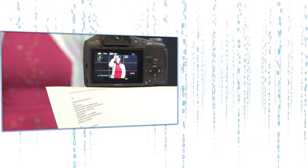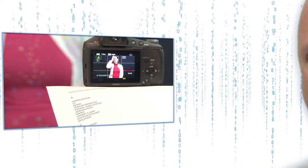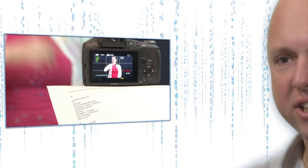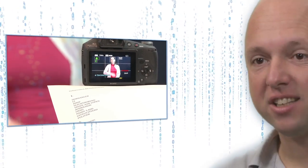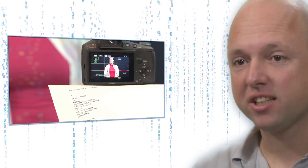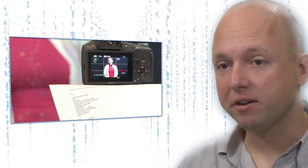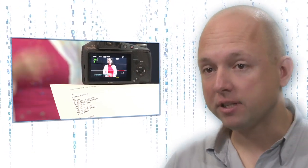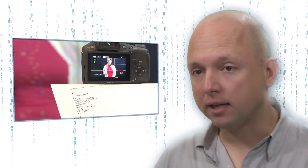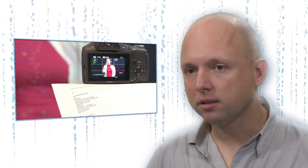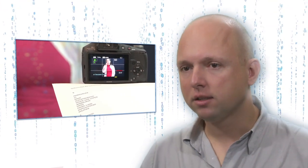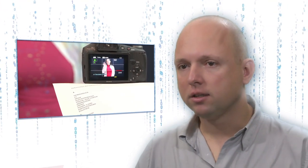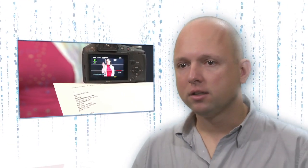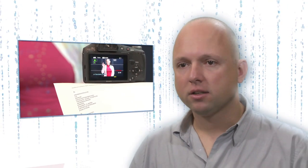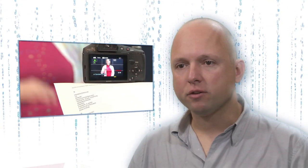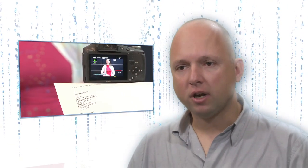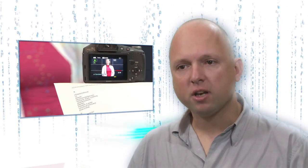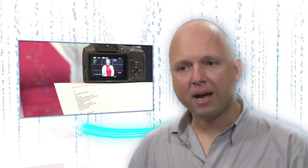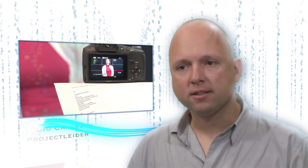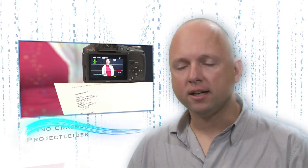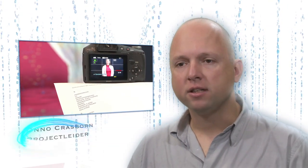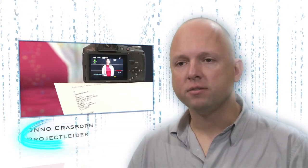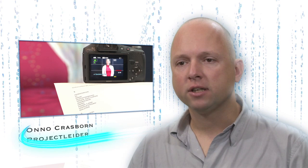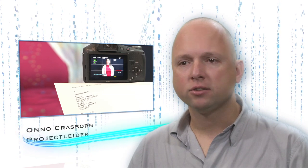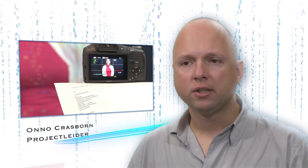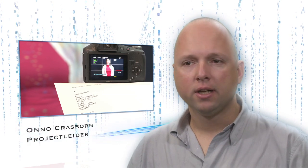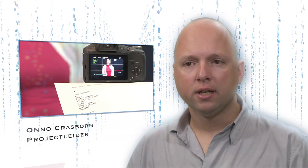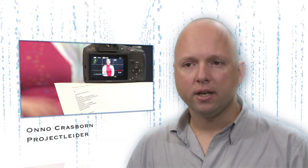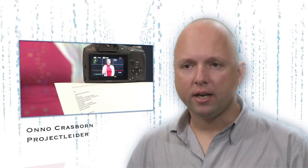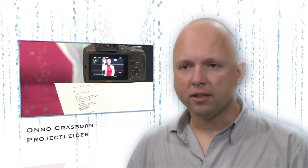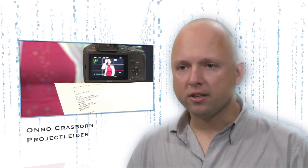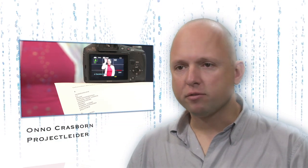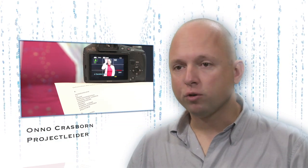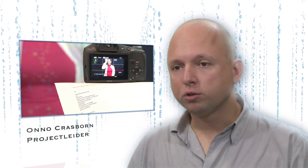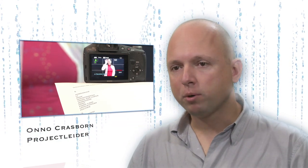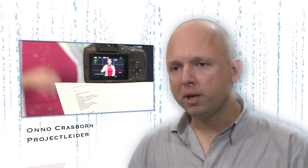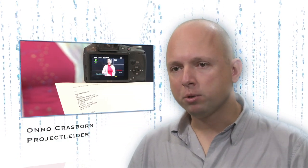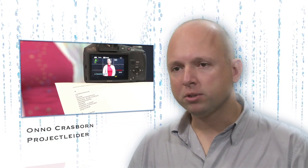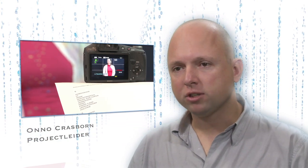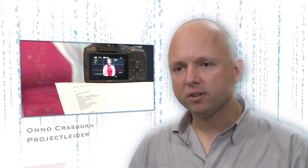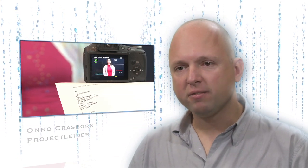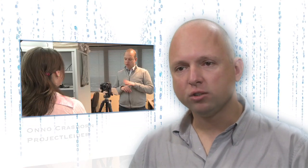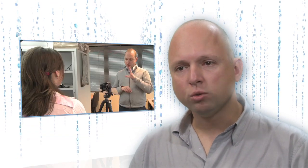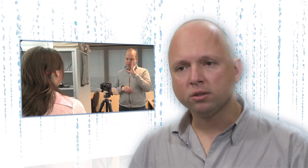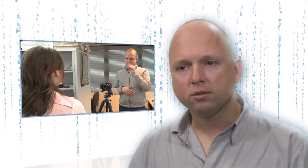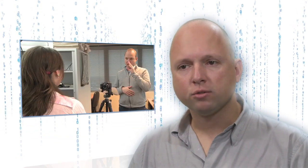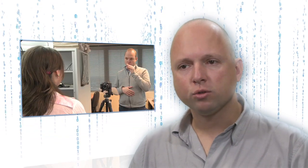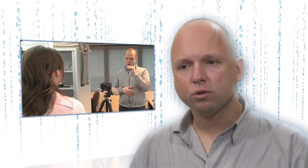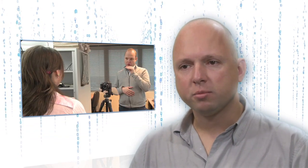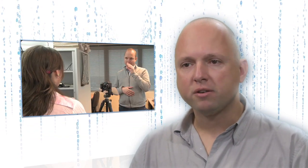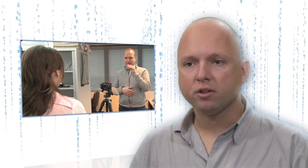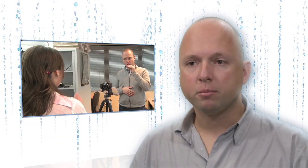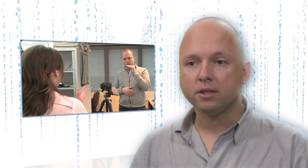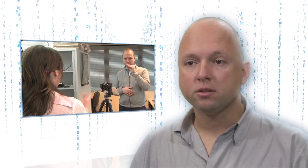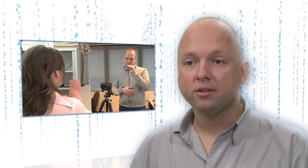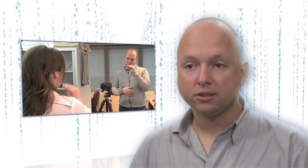Een gebarentaal is geen geschreven taal. Dat geldt voor alle gebarentalen in de wereld. En dat levert voor ons het probleem op dat als we erin willen zoeken dat we